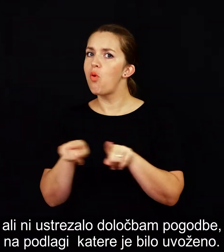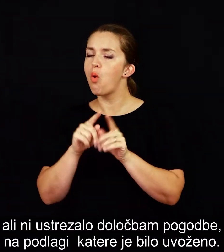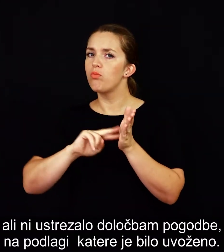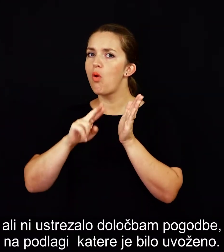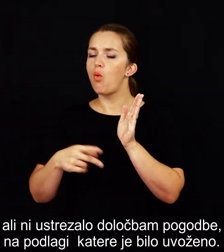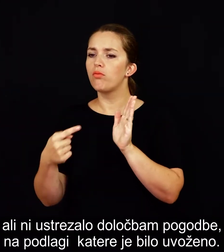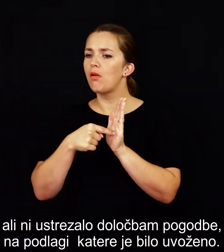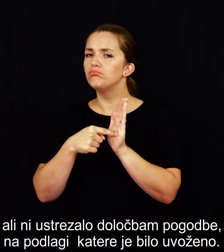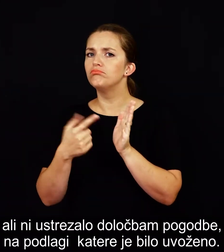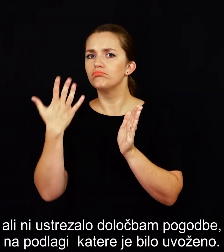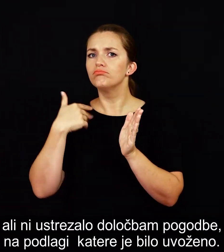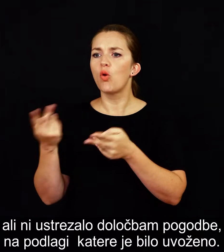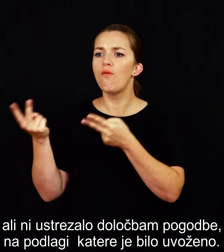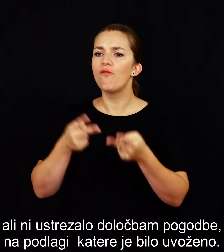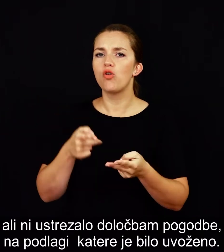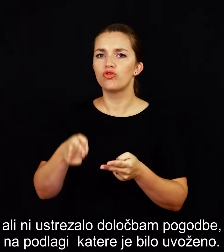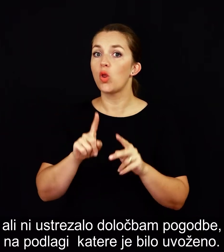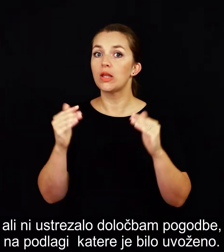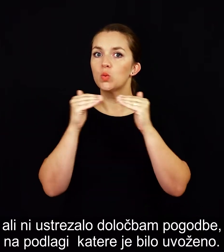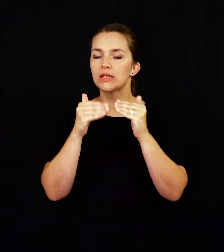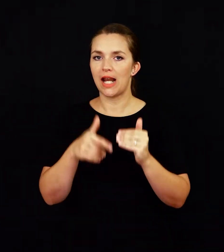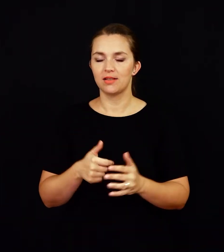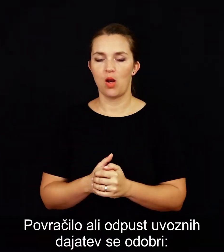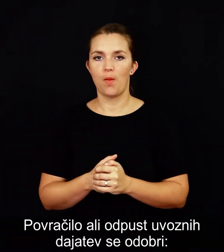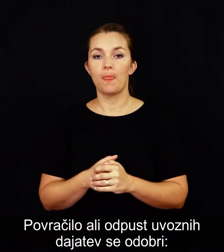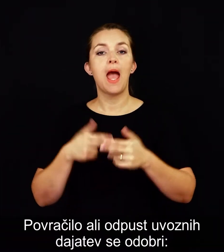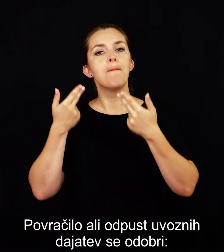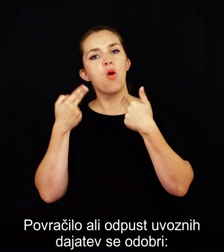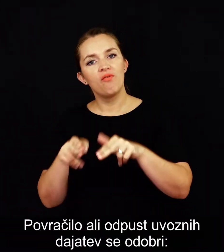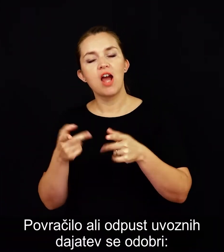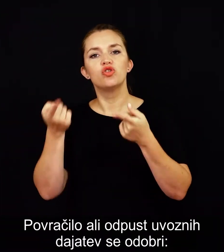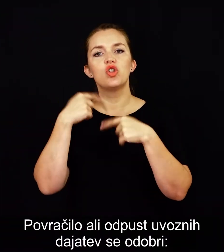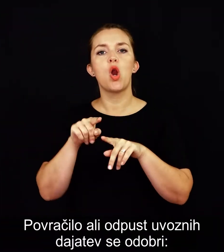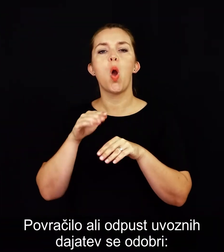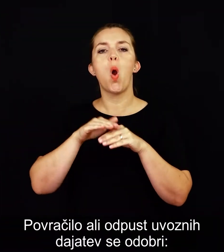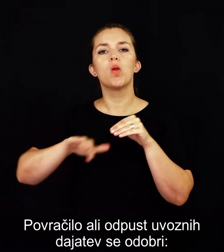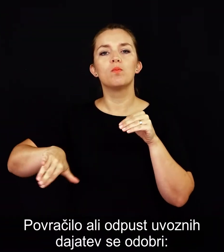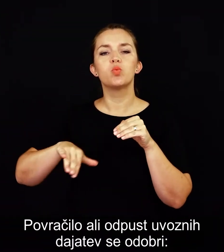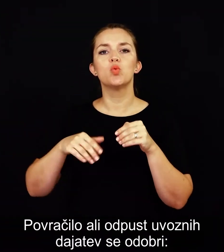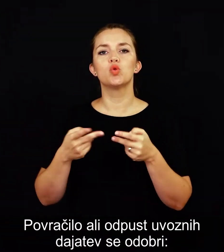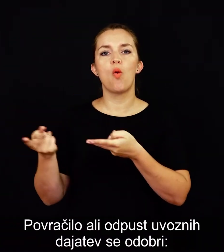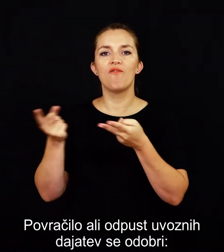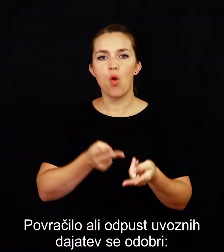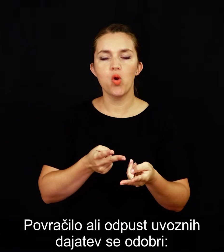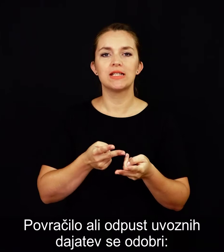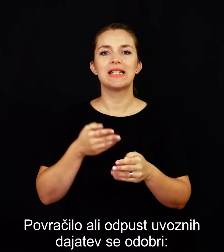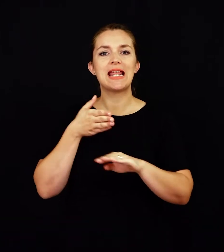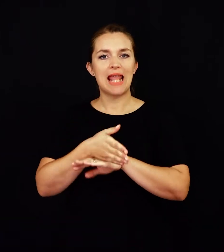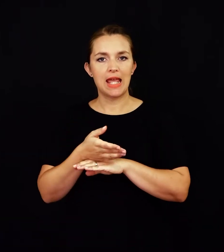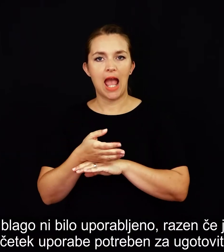podlagi katere je bilo uvoženo. Povračilo ali odpust uvoznih dajatev se odobri, če blago ni